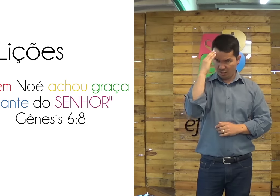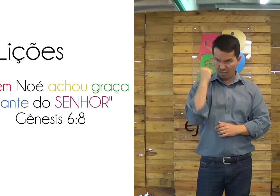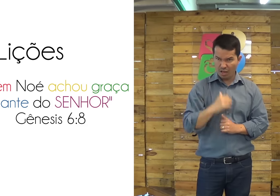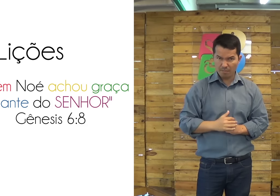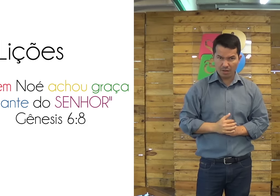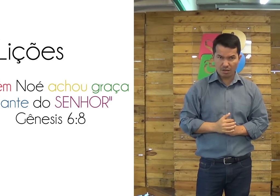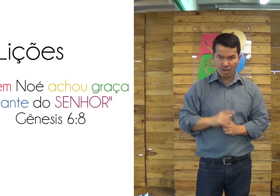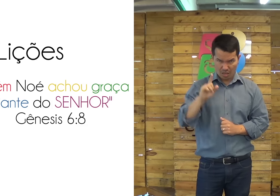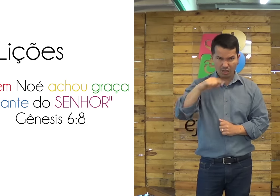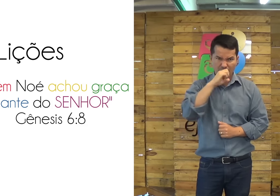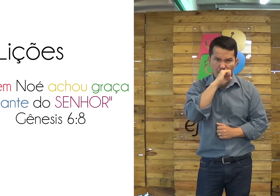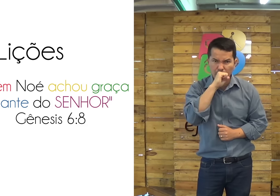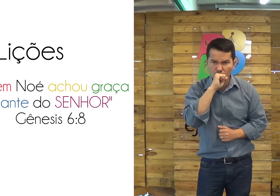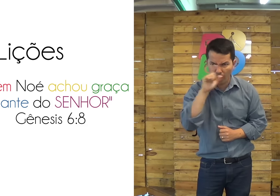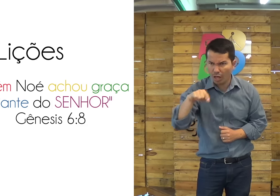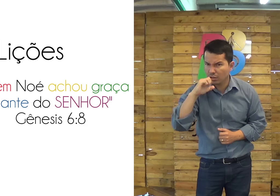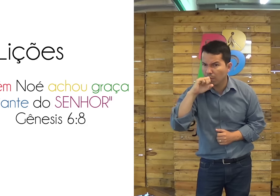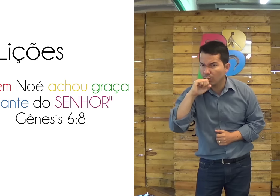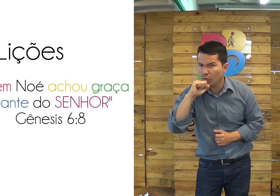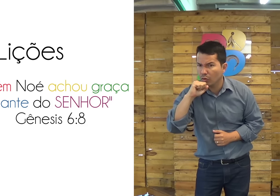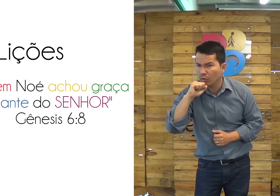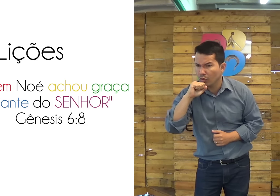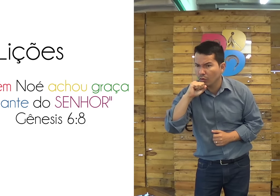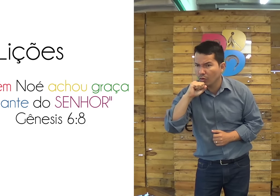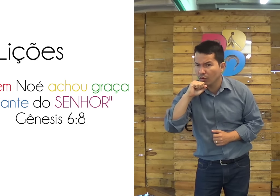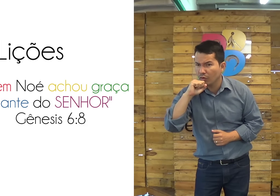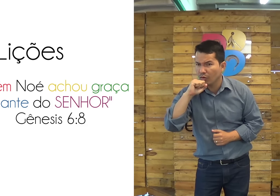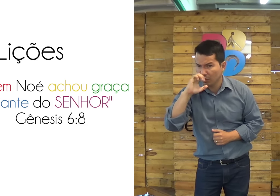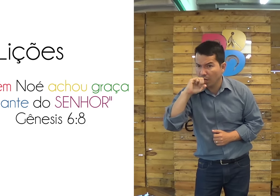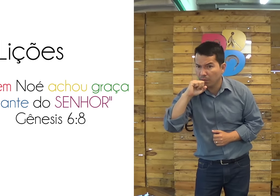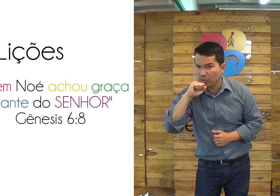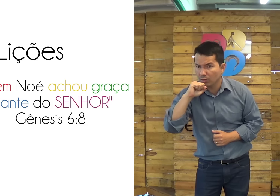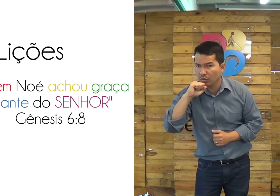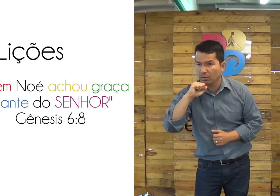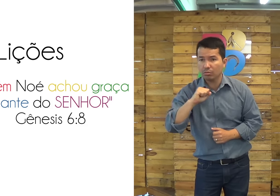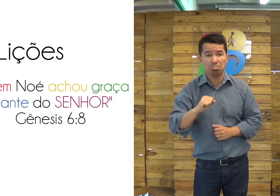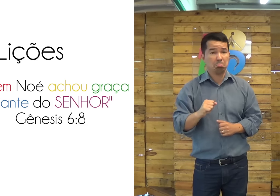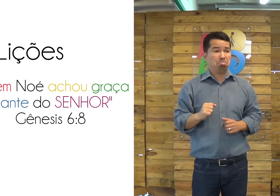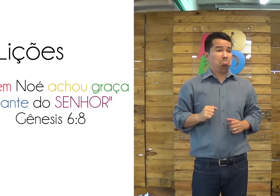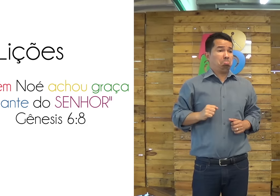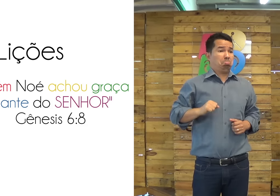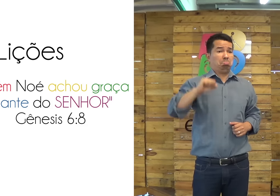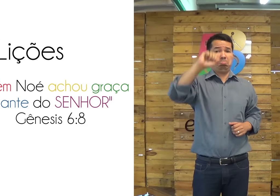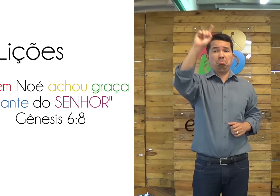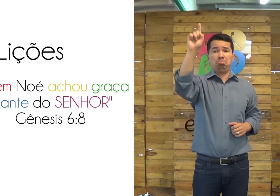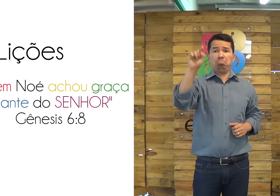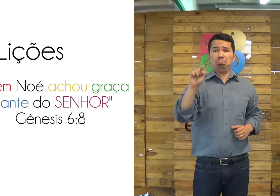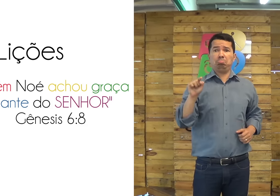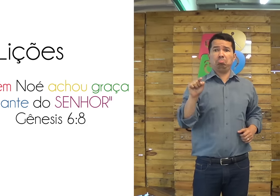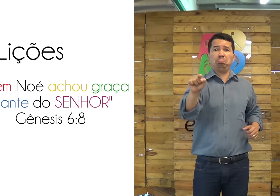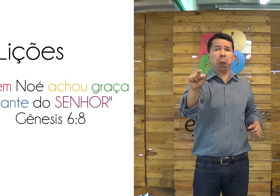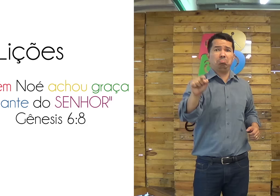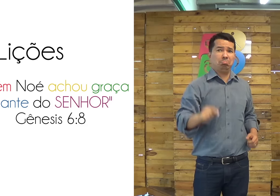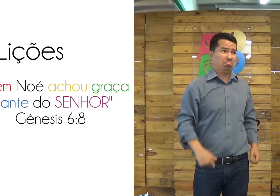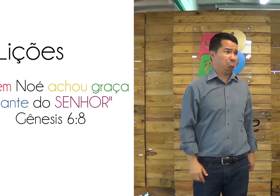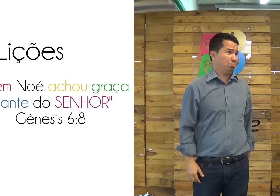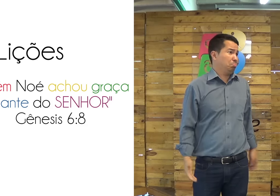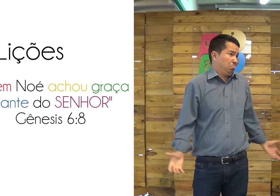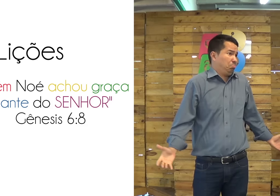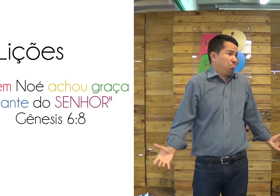que Deus vai voltar ah é sábado ah ser no sábado é é no sábado não sei